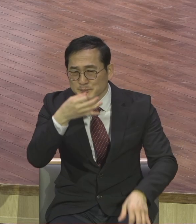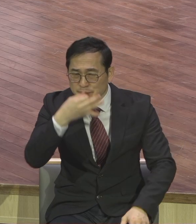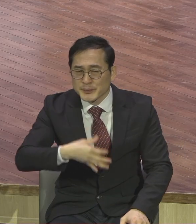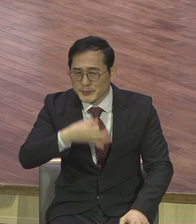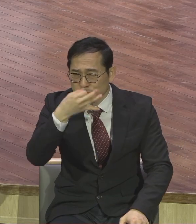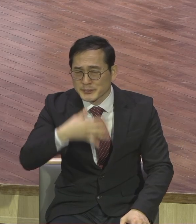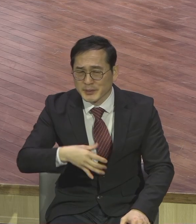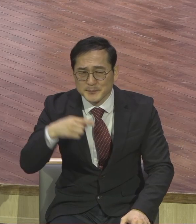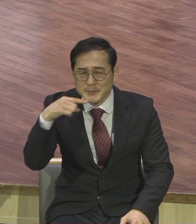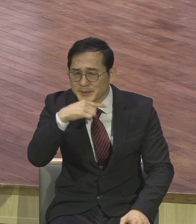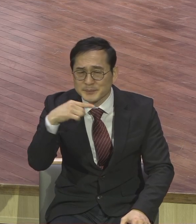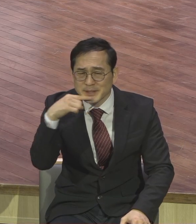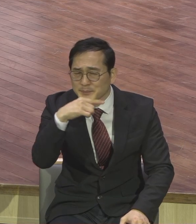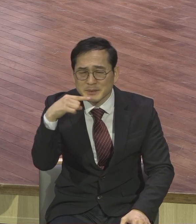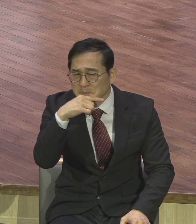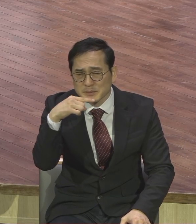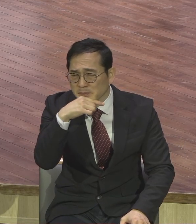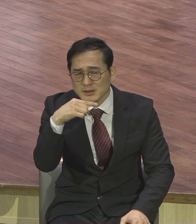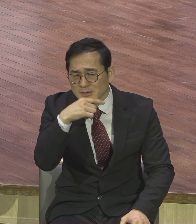것이